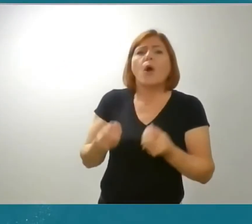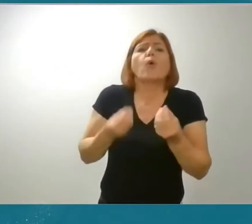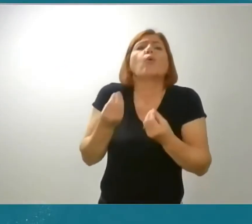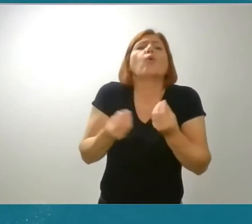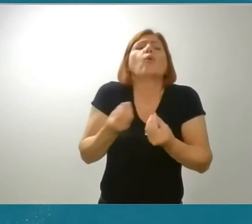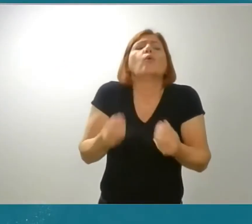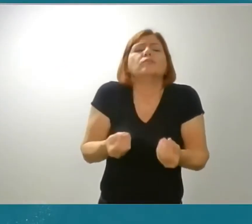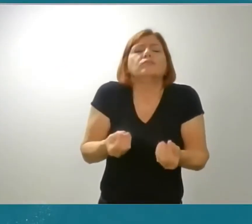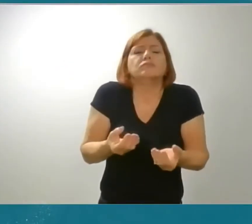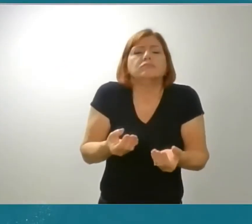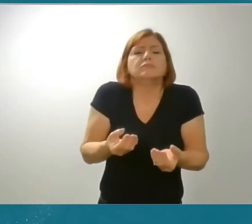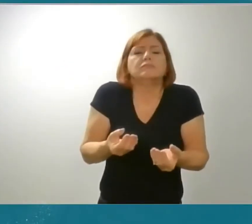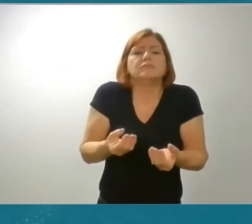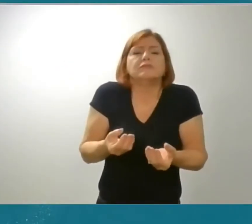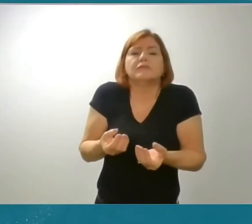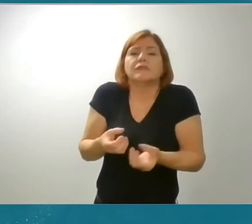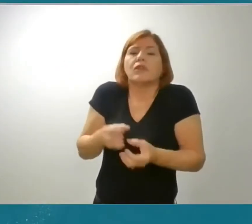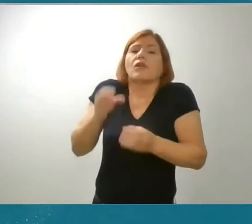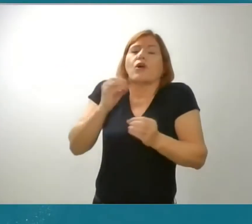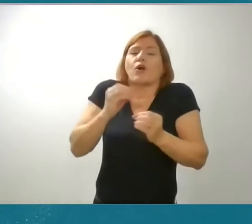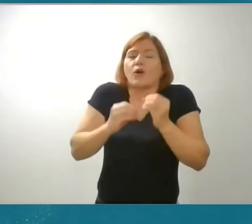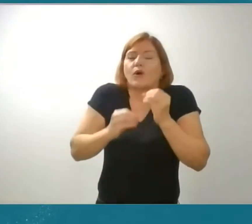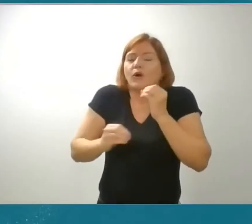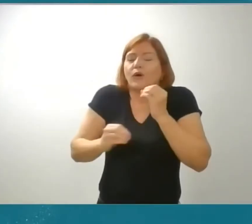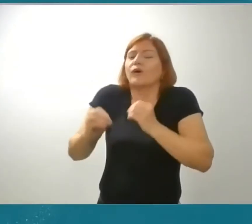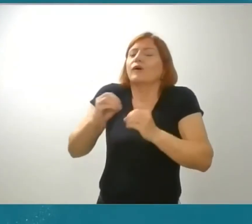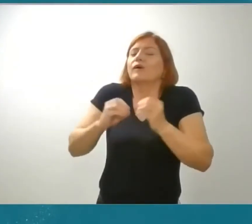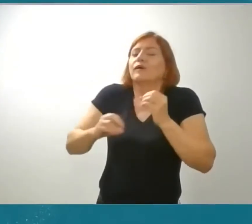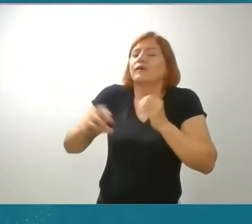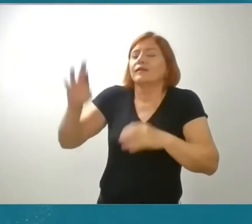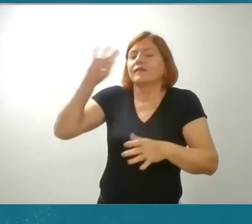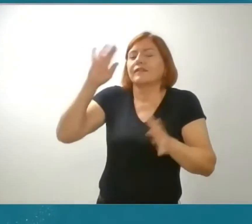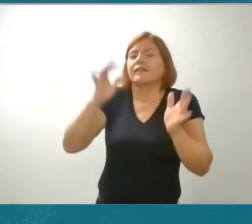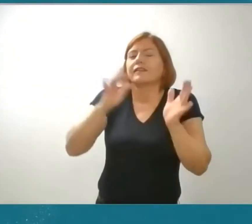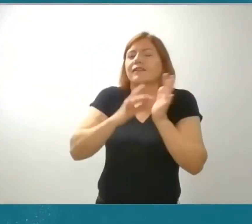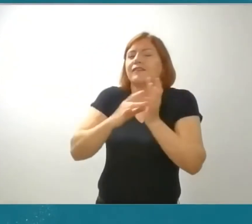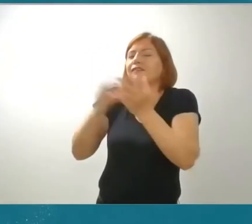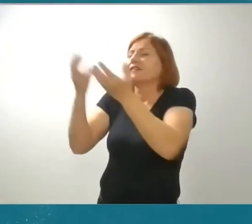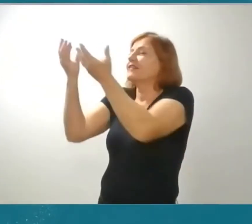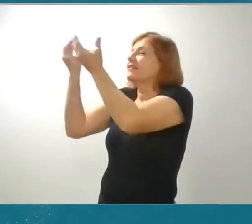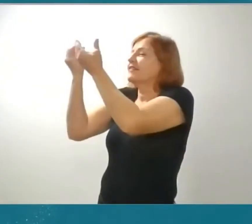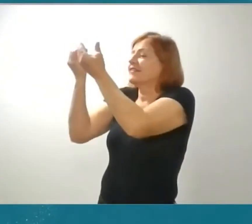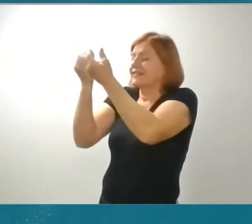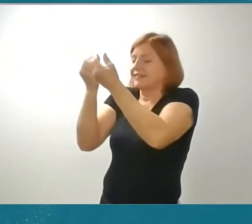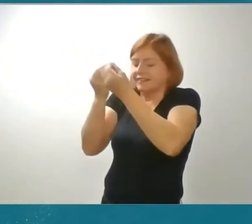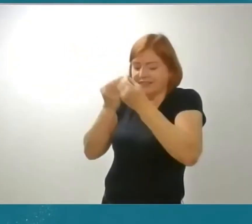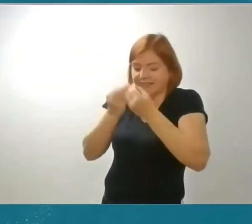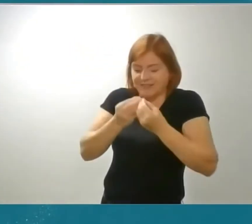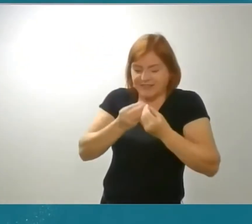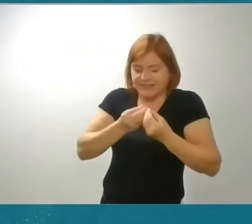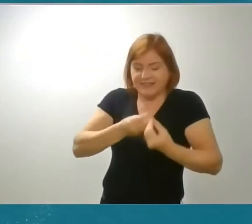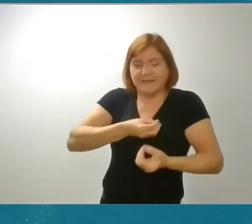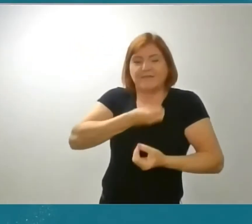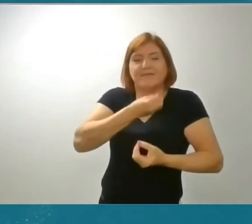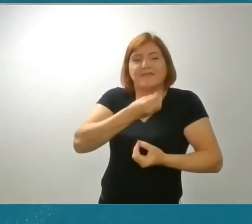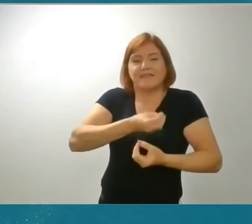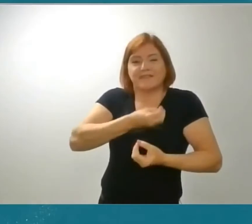dará outro Consolador, a fim de que esteja para sempre convosco.